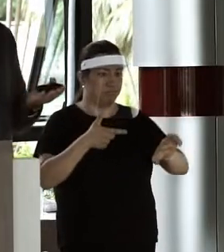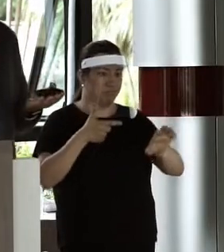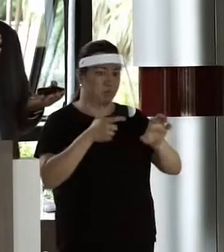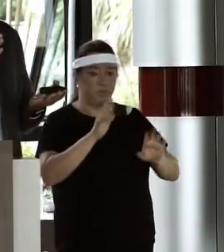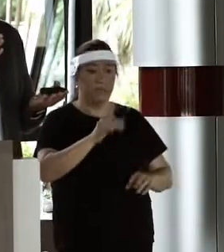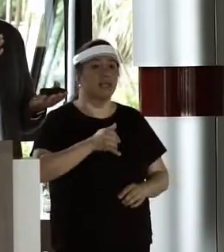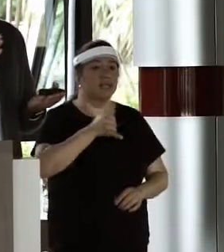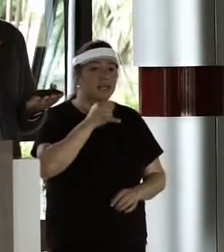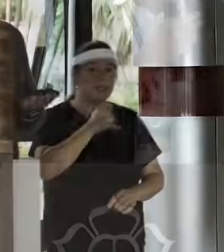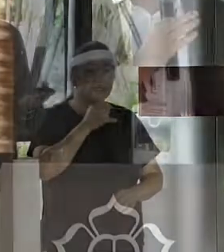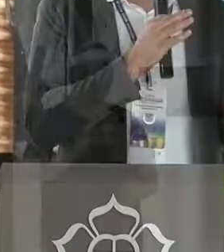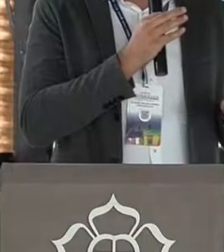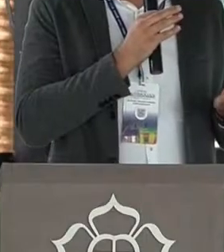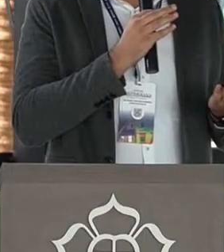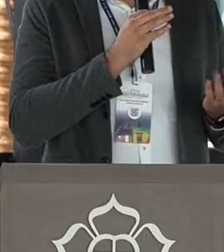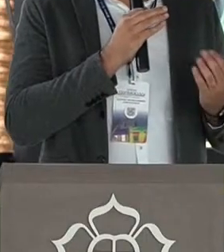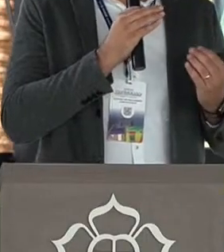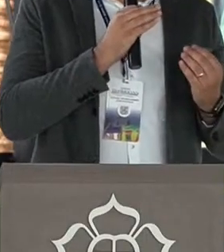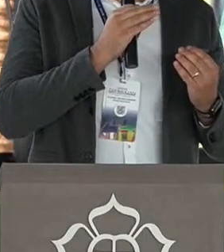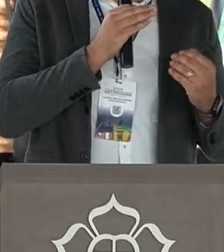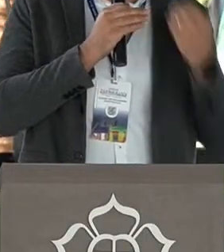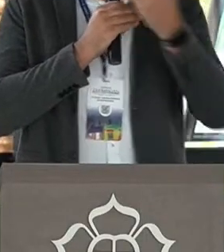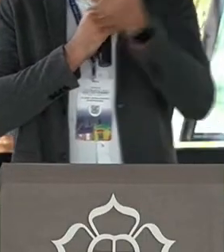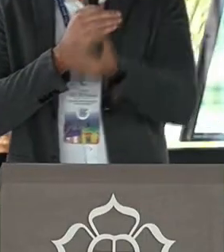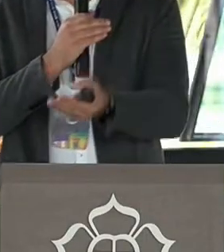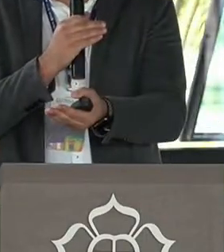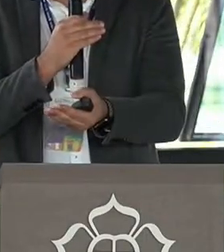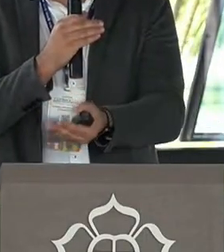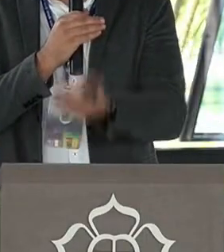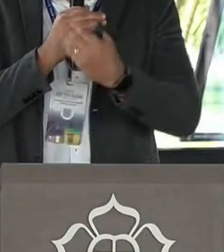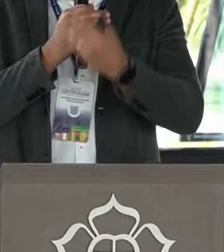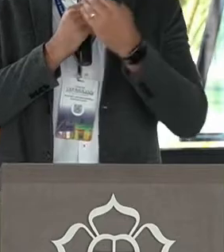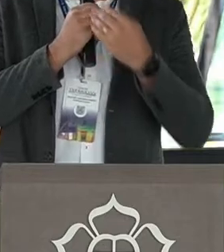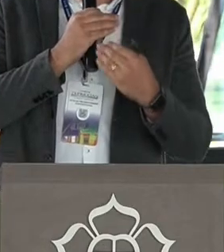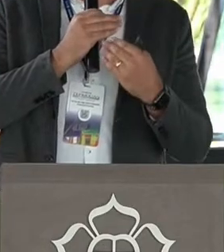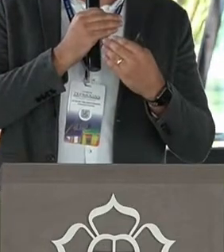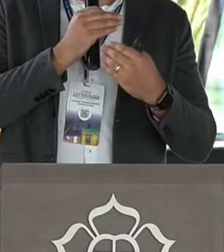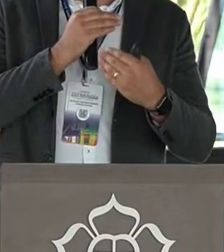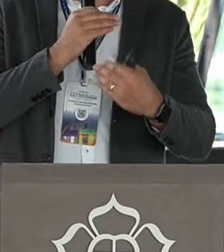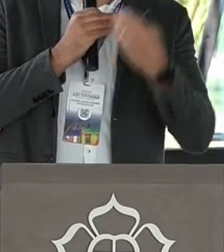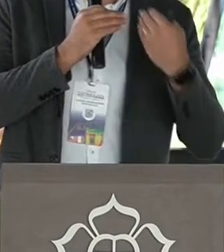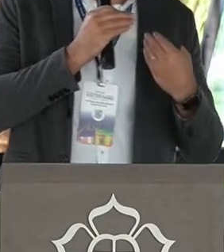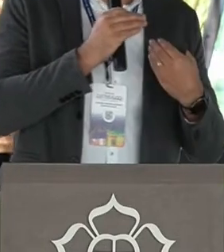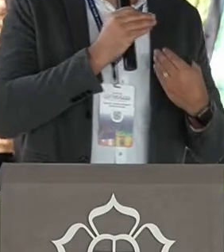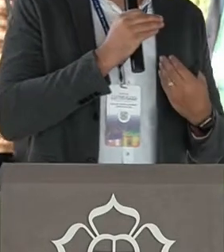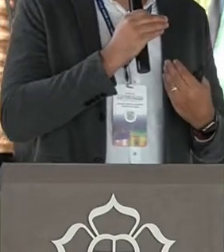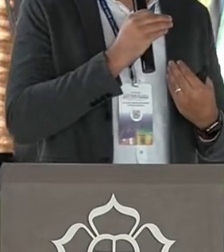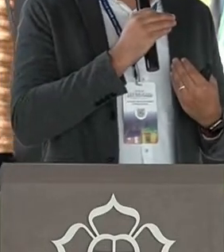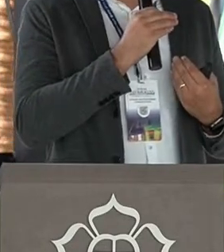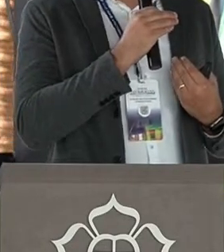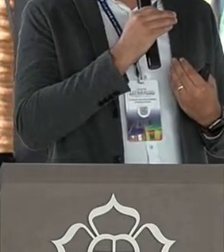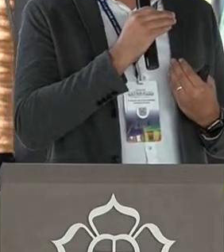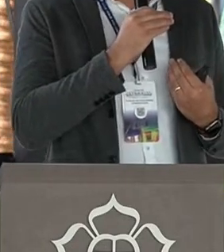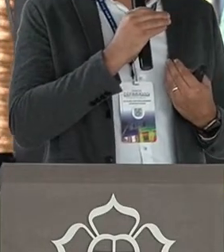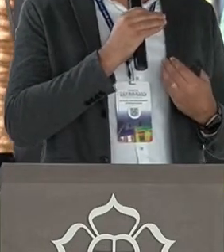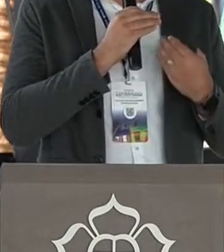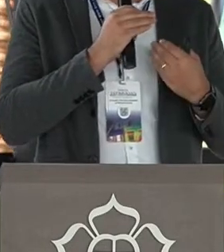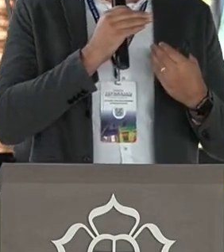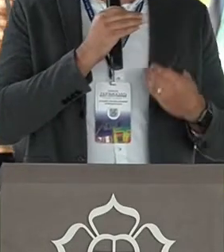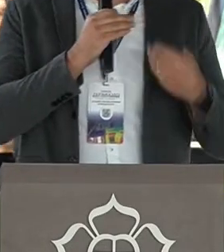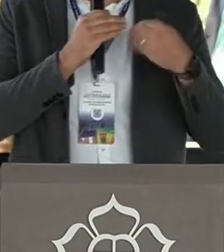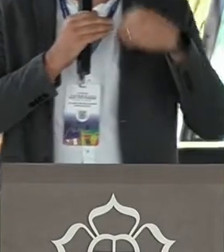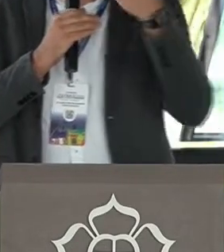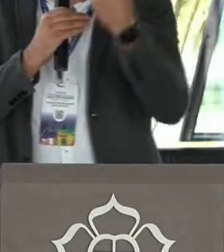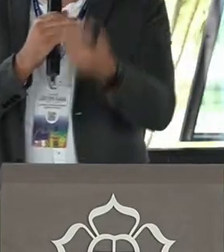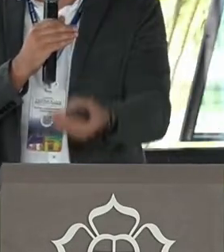para dar um exemplo sobre isso, eu não vendo um laudo onde eu utilizo exclusivamente a termografia. A